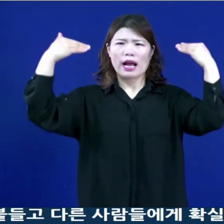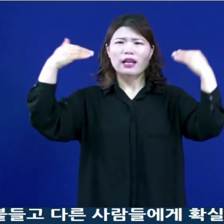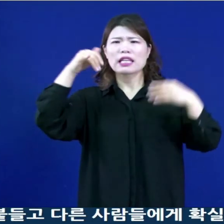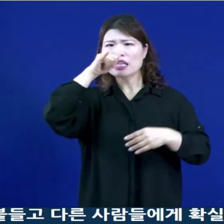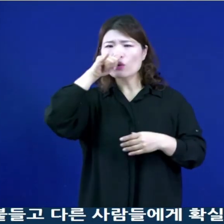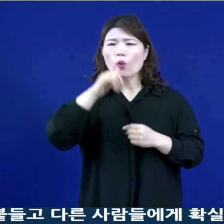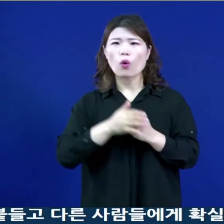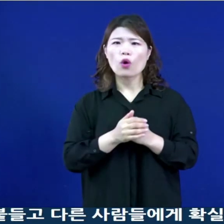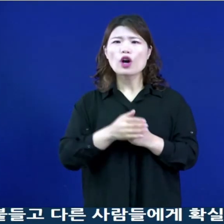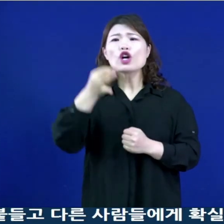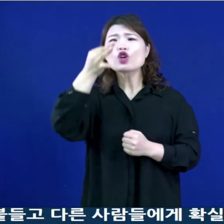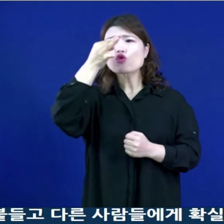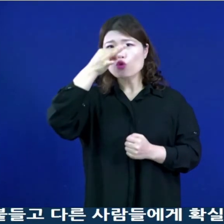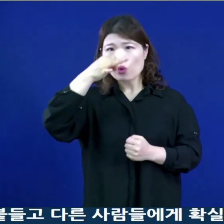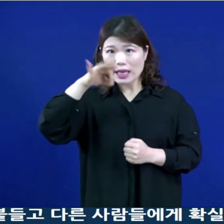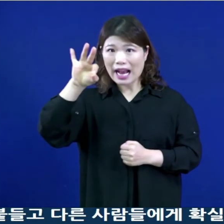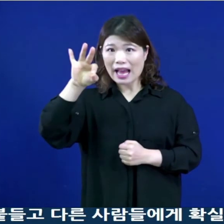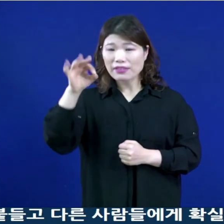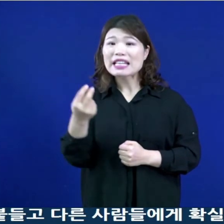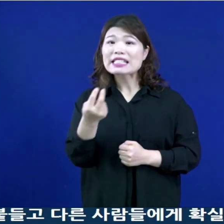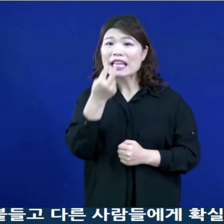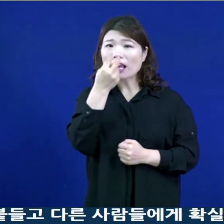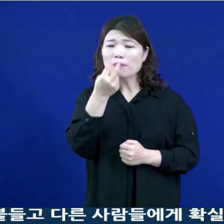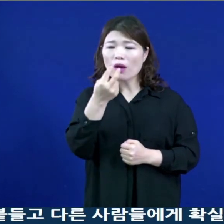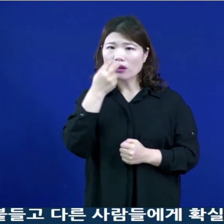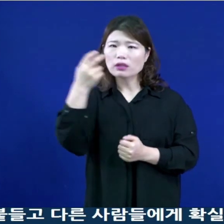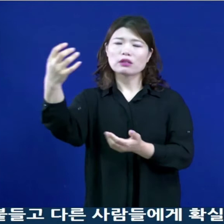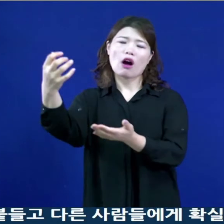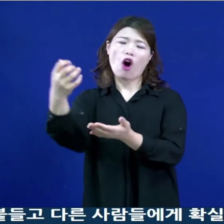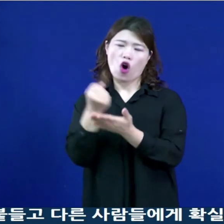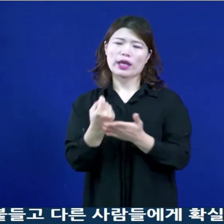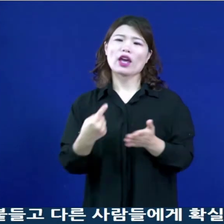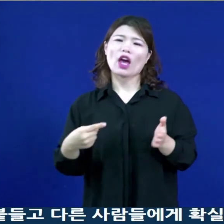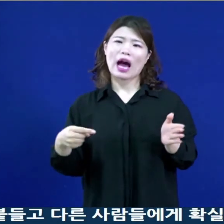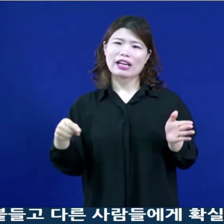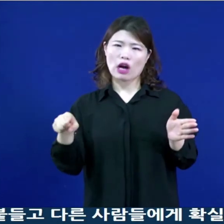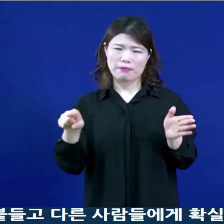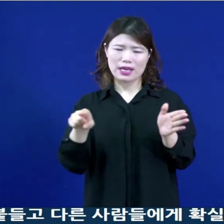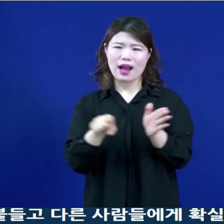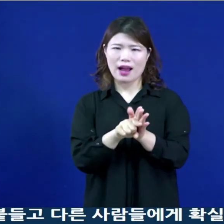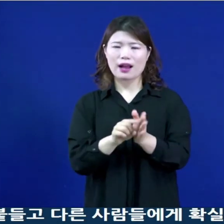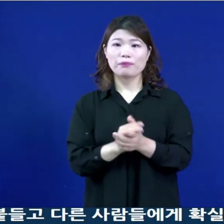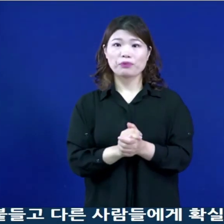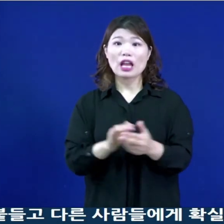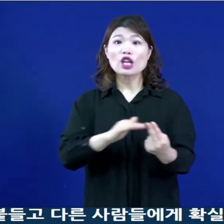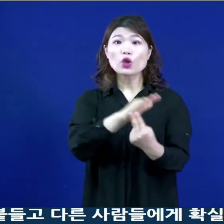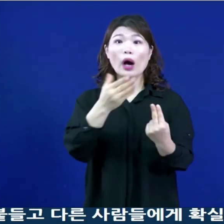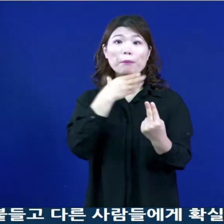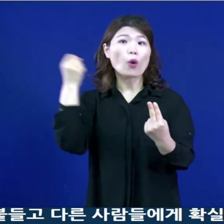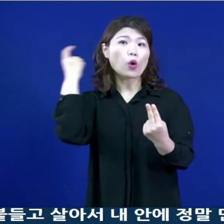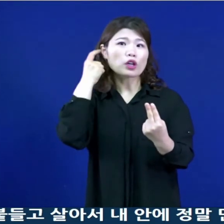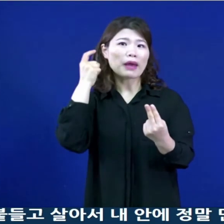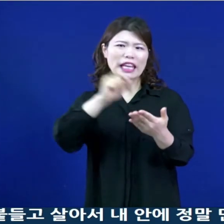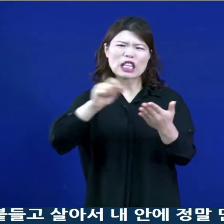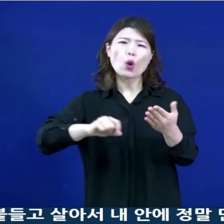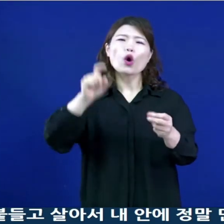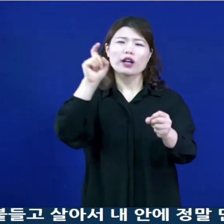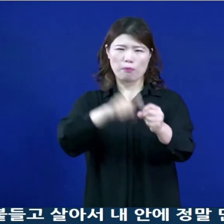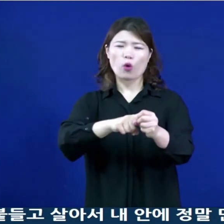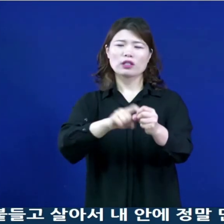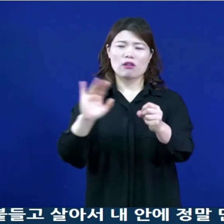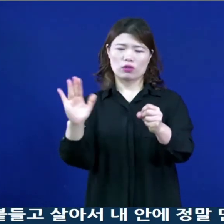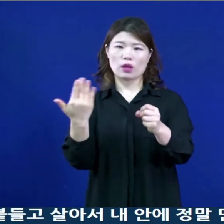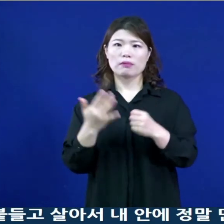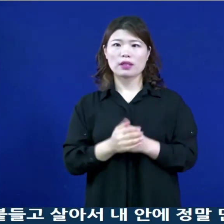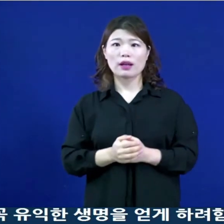유익한 생명을 얻게 하려 합니다. 이것이 요한복음이 기록된 목적이라는 거죠. 얻는